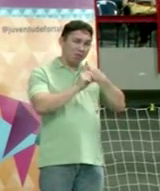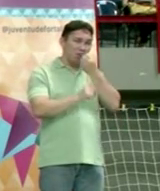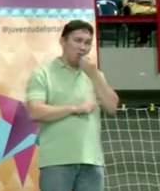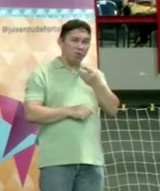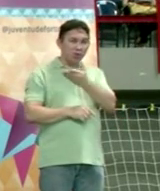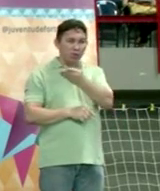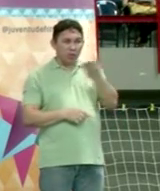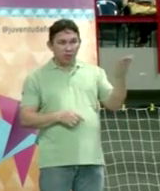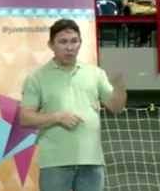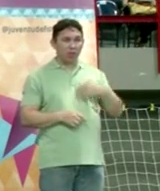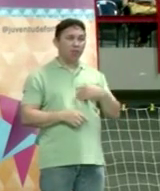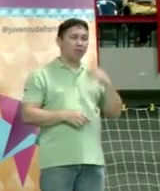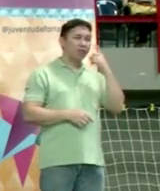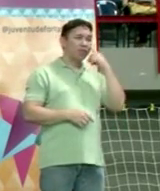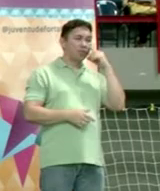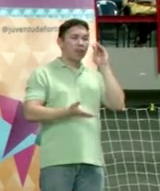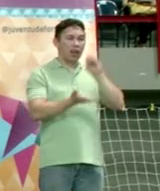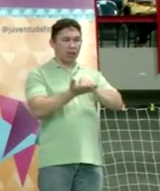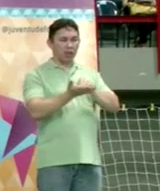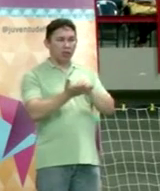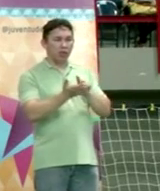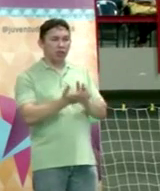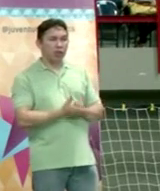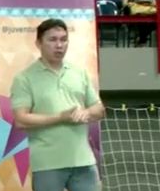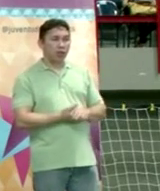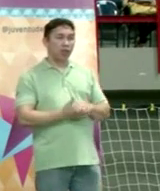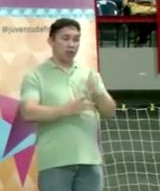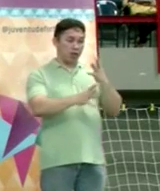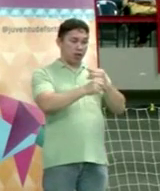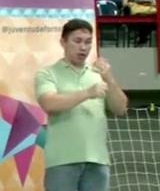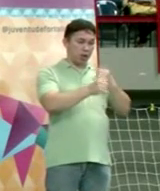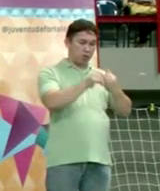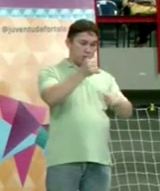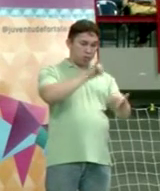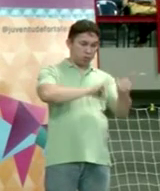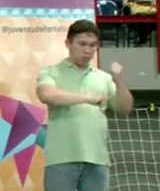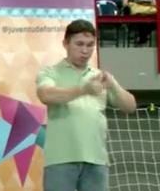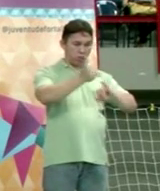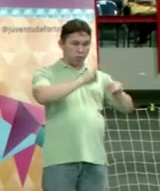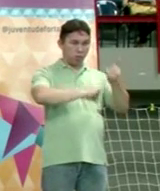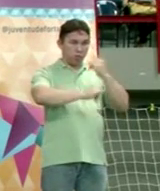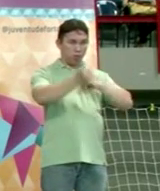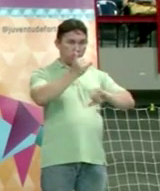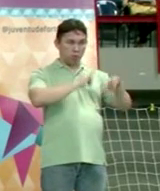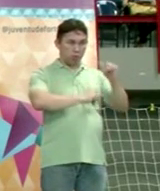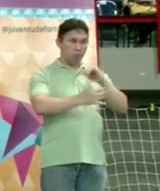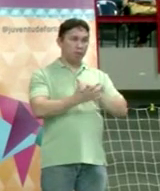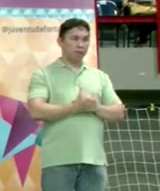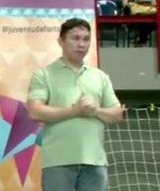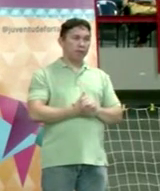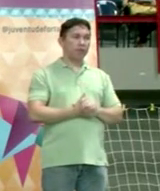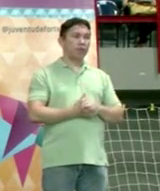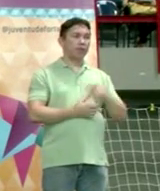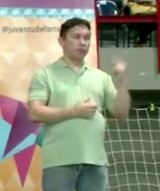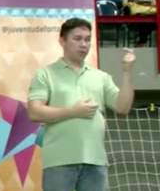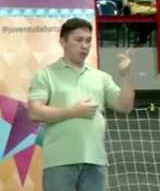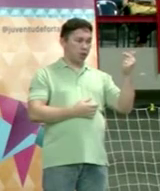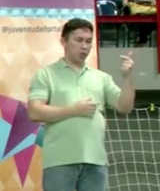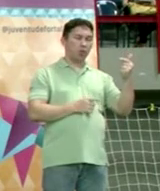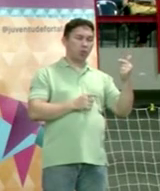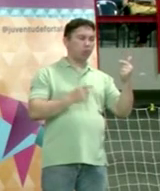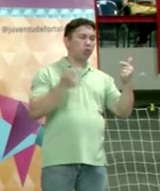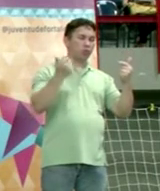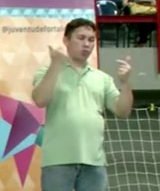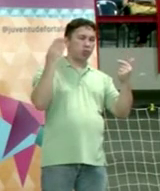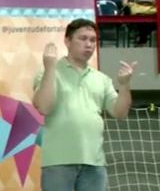positivo. Então, anote aí comigo, ó. Cálculos químicos. No segundo ponto, anote assim, ó.